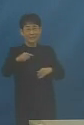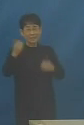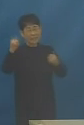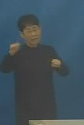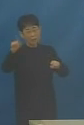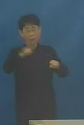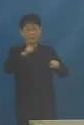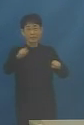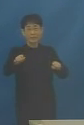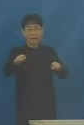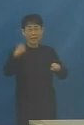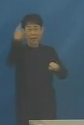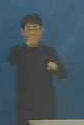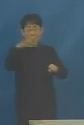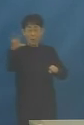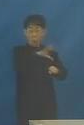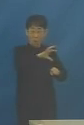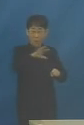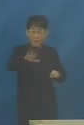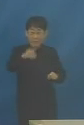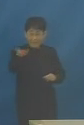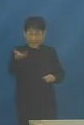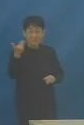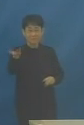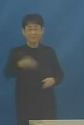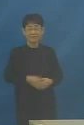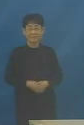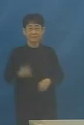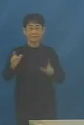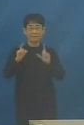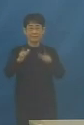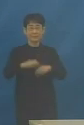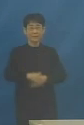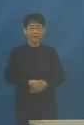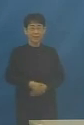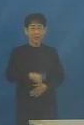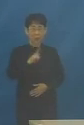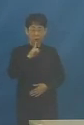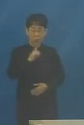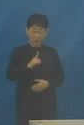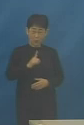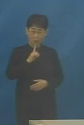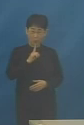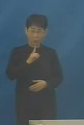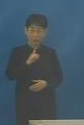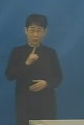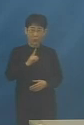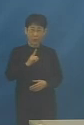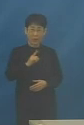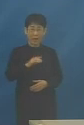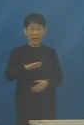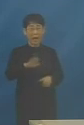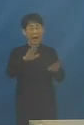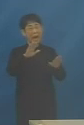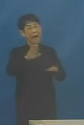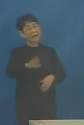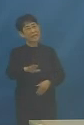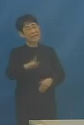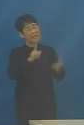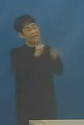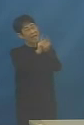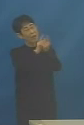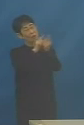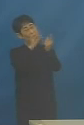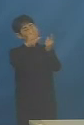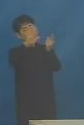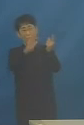なと思う方はいらっしゃいますでしょうかいやーのちょっとあのう何かあったことあるなというのは直感的でありまし